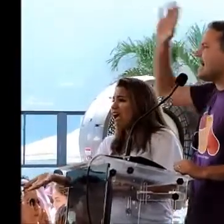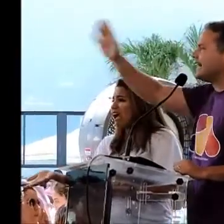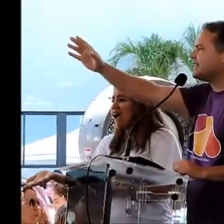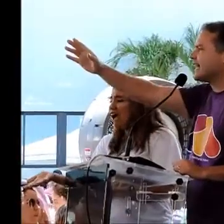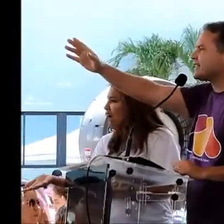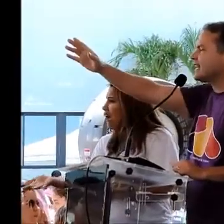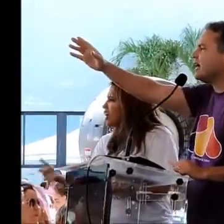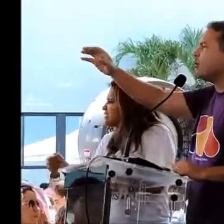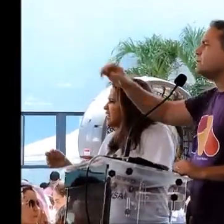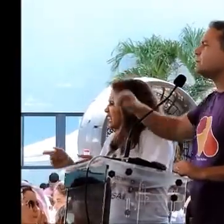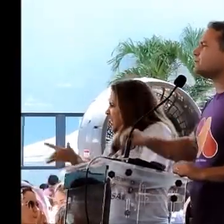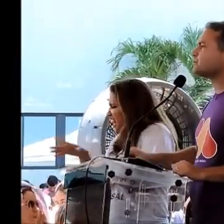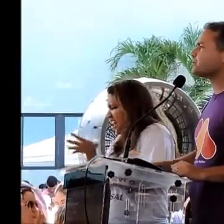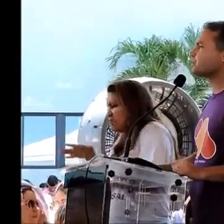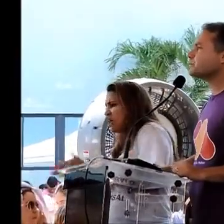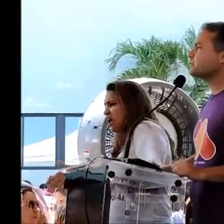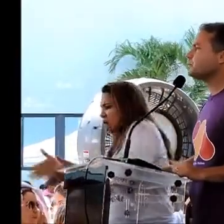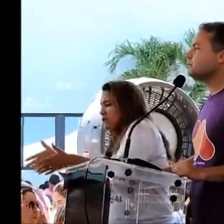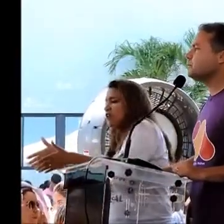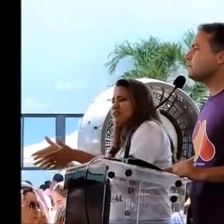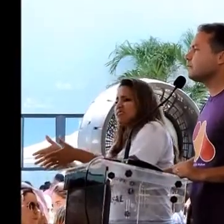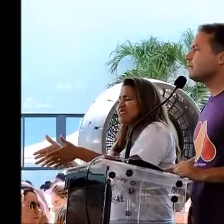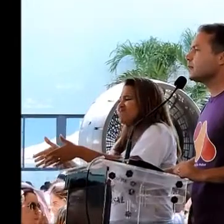em andar na direção